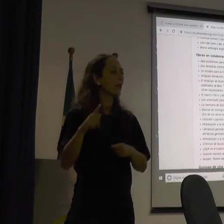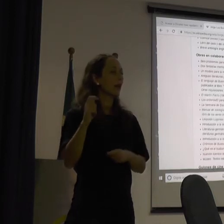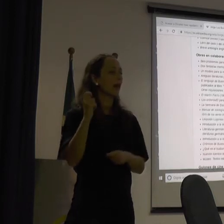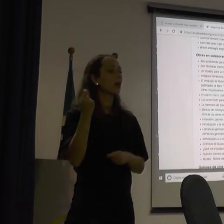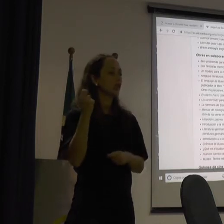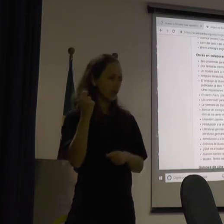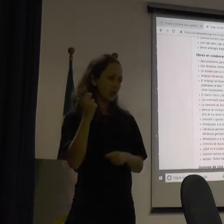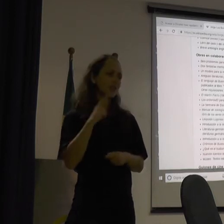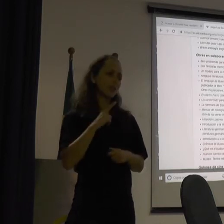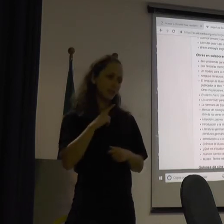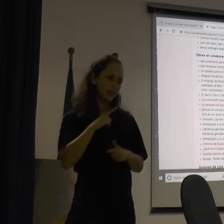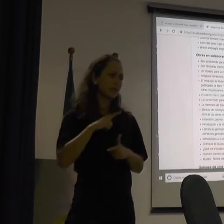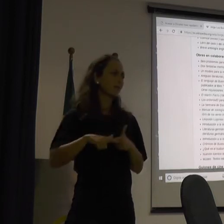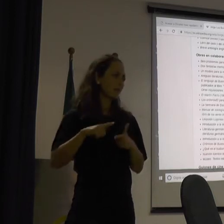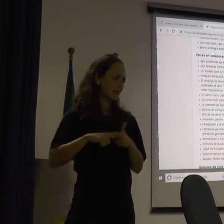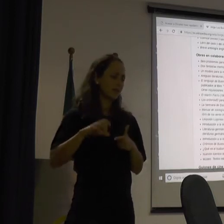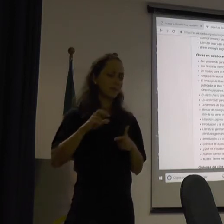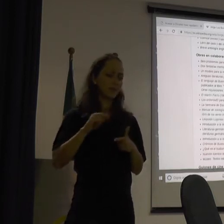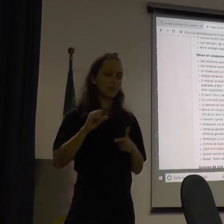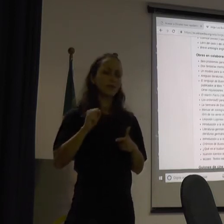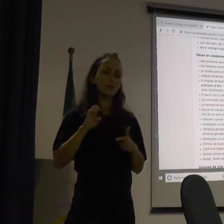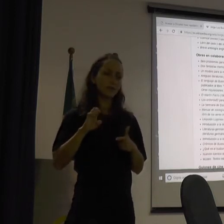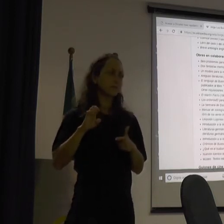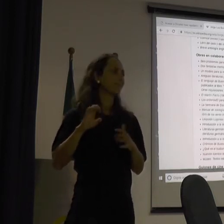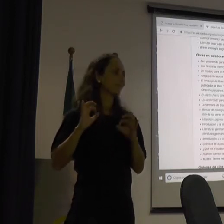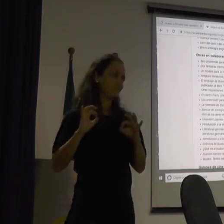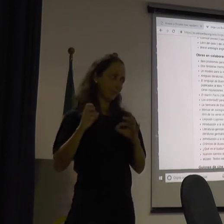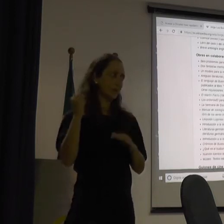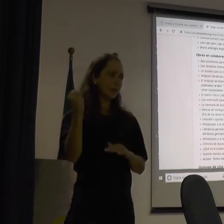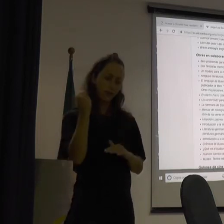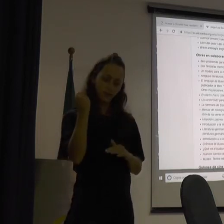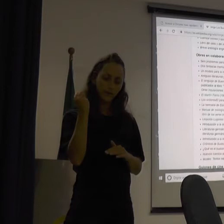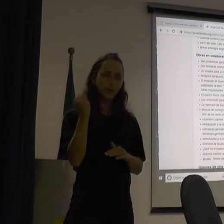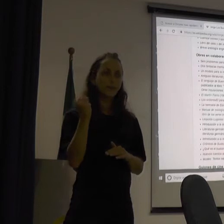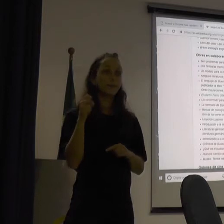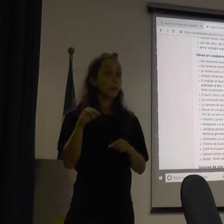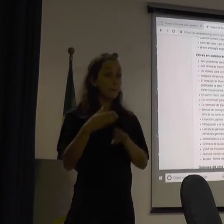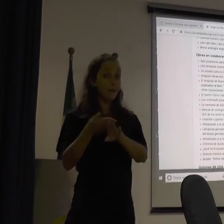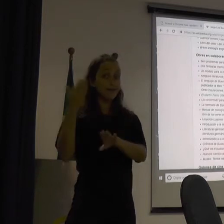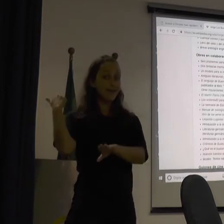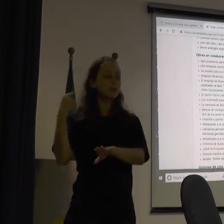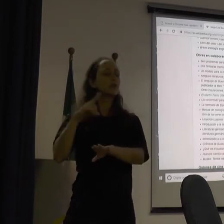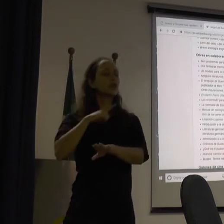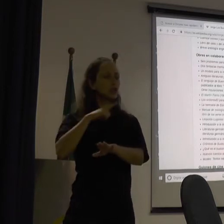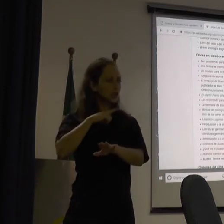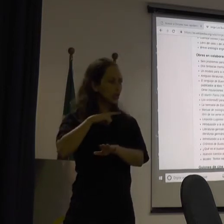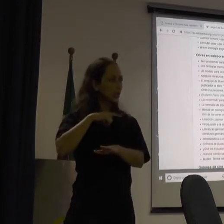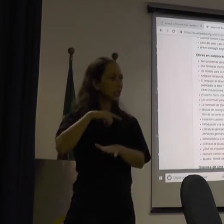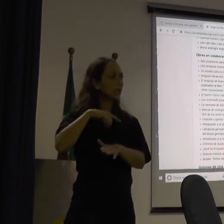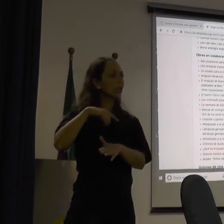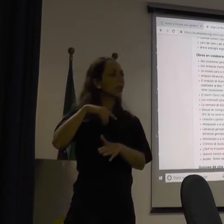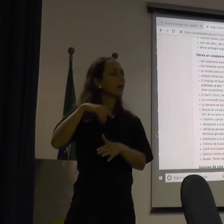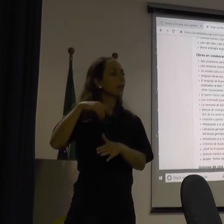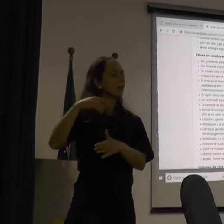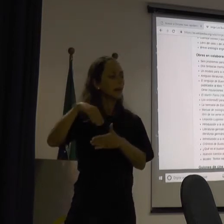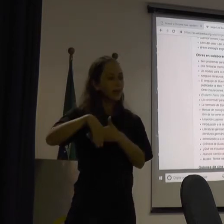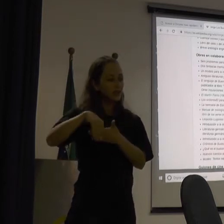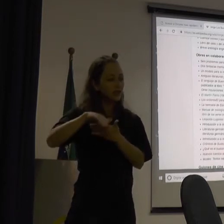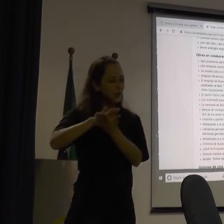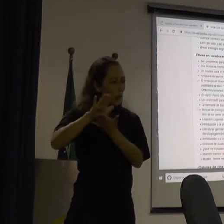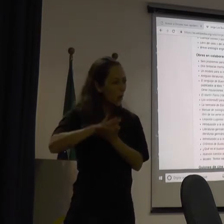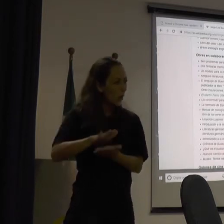né? A Argentina, que já teve as melhores editoras